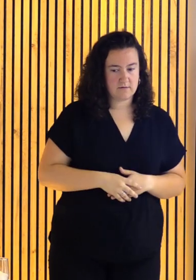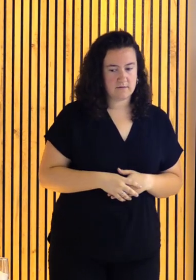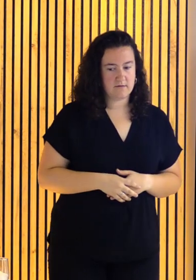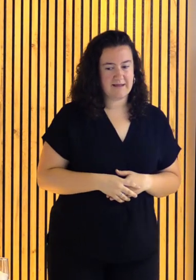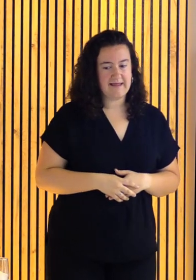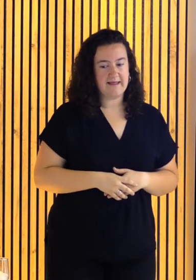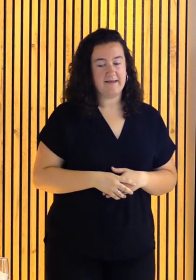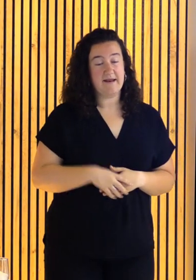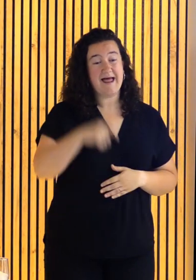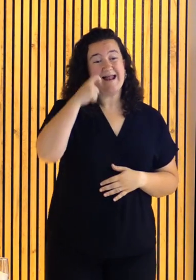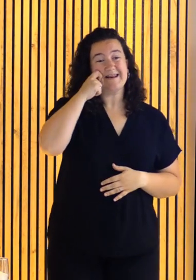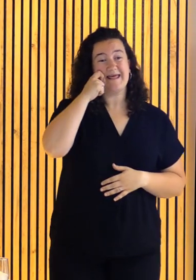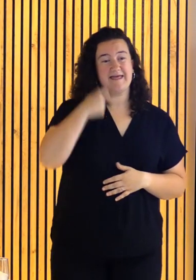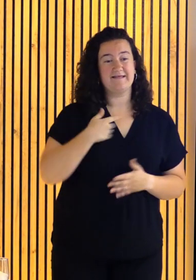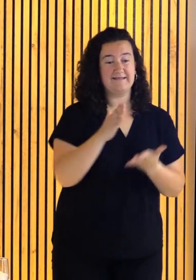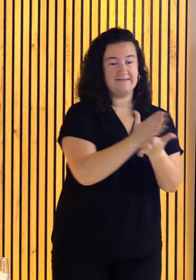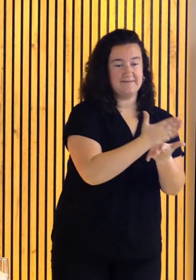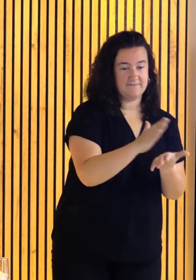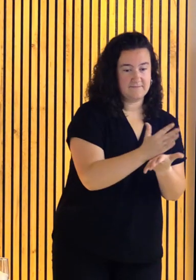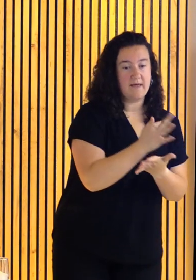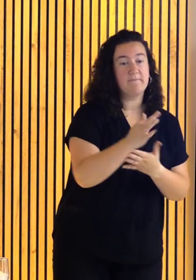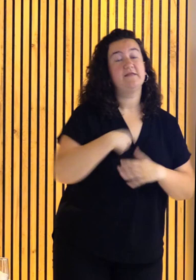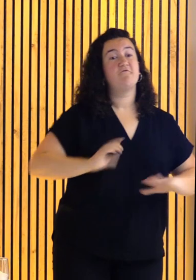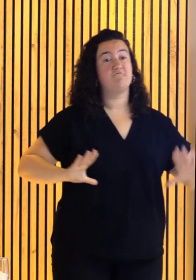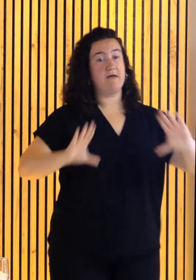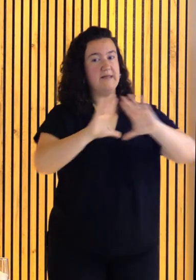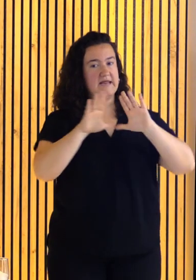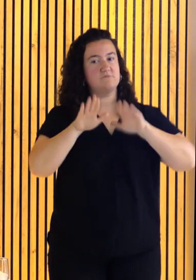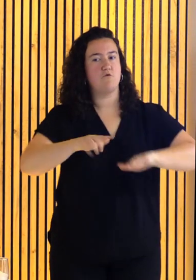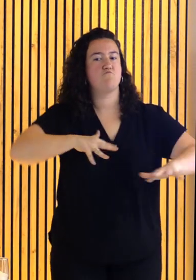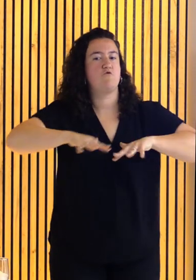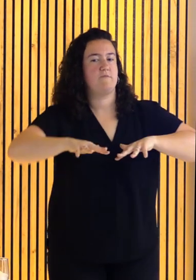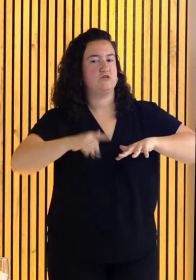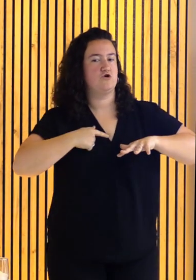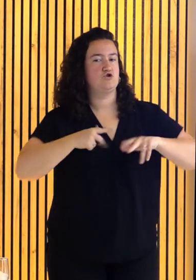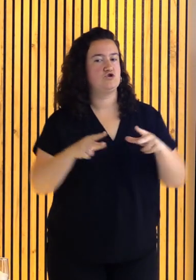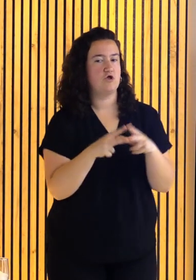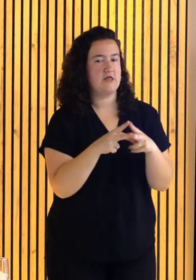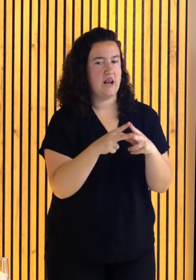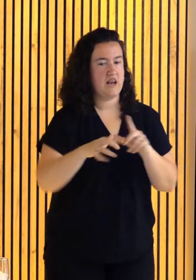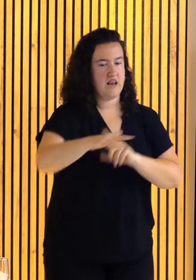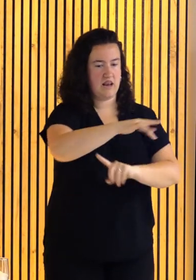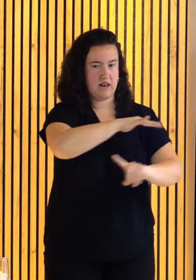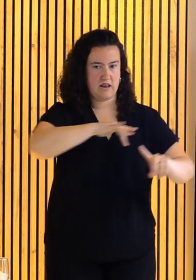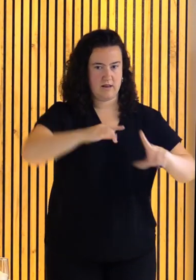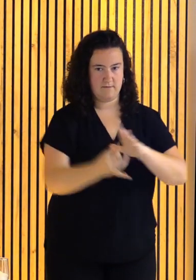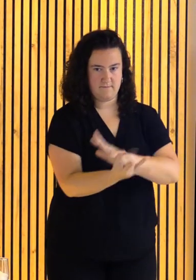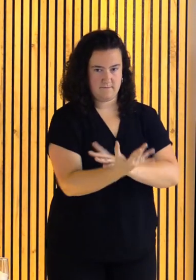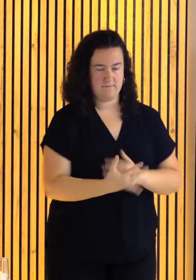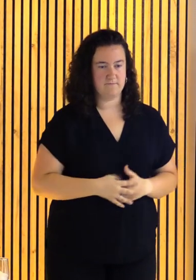desgregazioaren eta feminismoaren aldeko gizarte mugimenduaren testu inguruan zegoen osatuta.